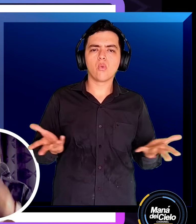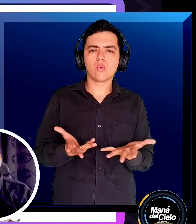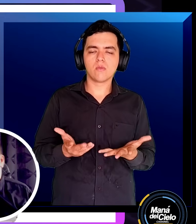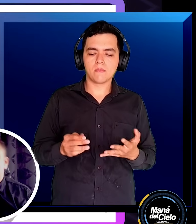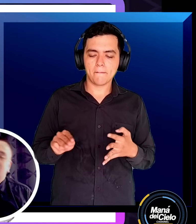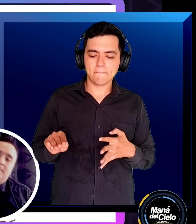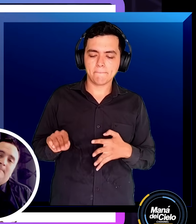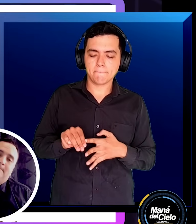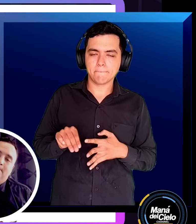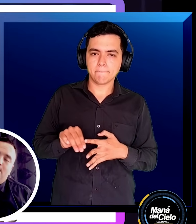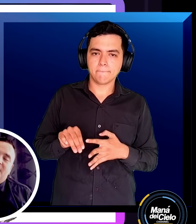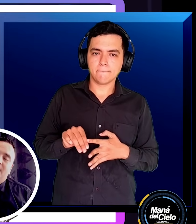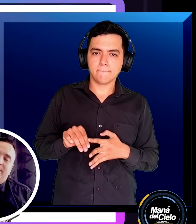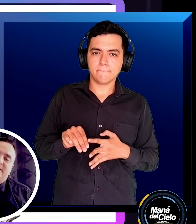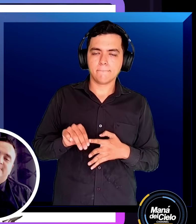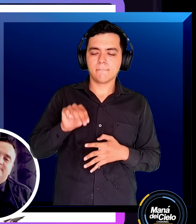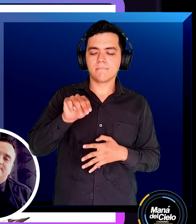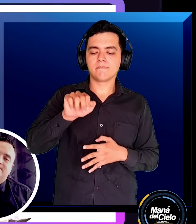San Mateo,